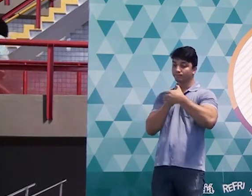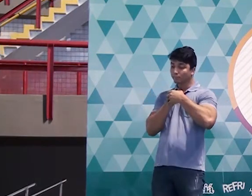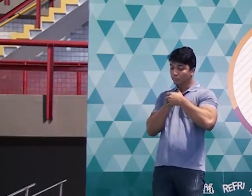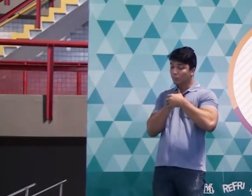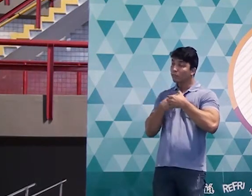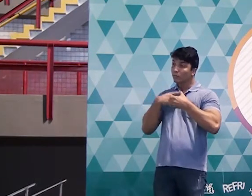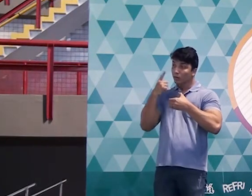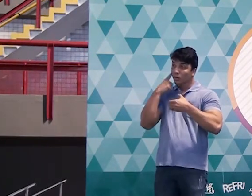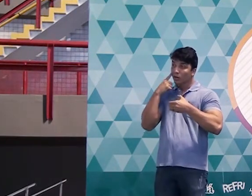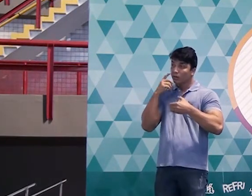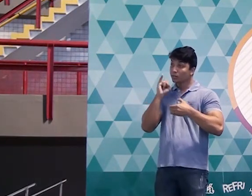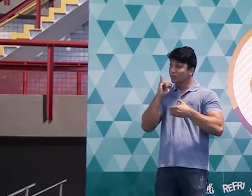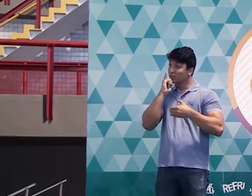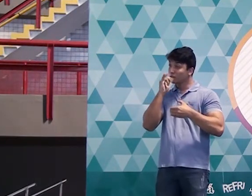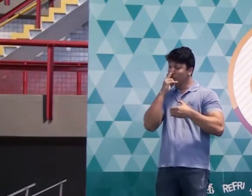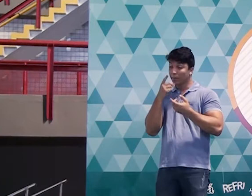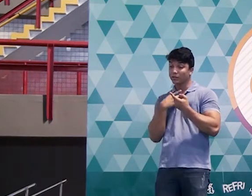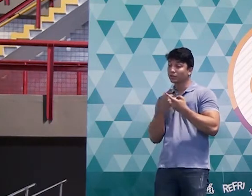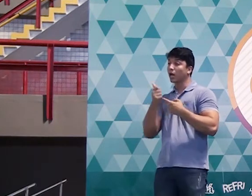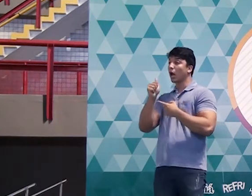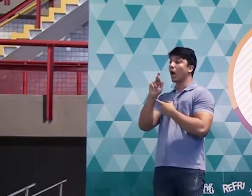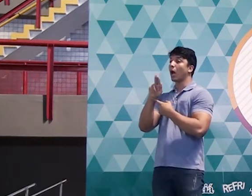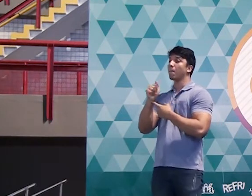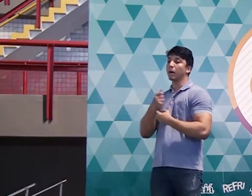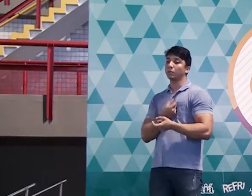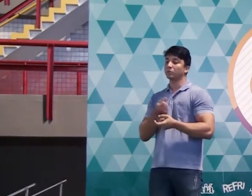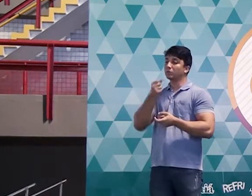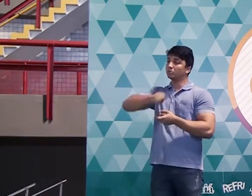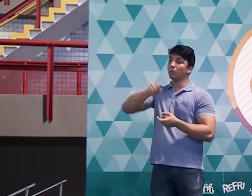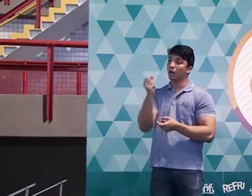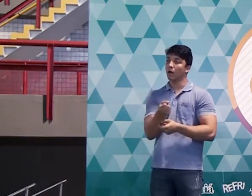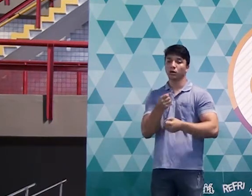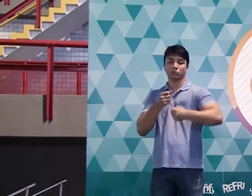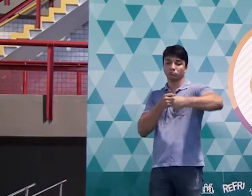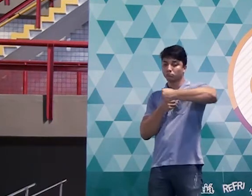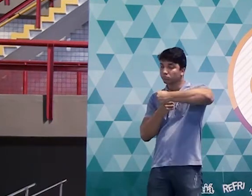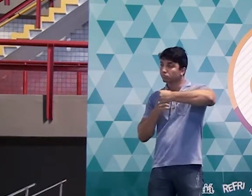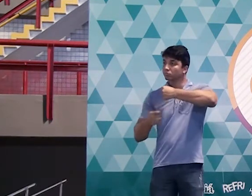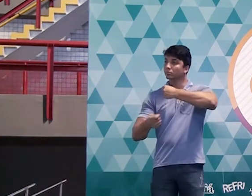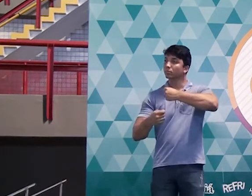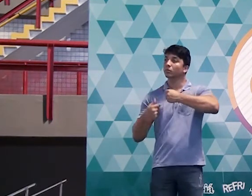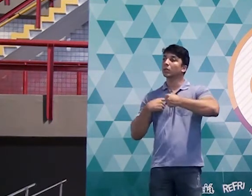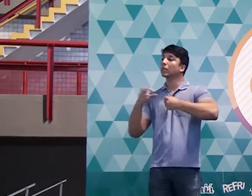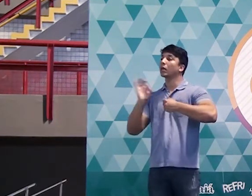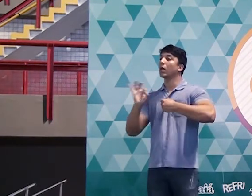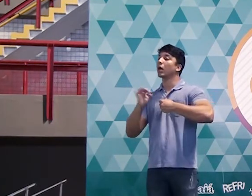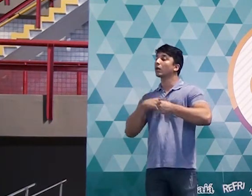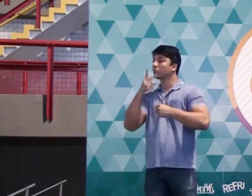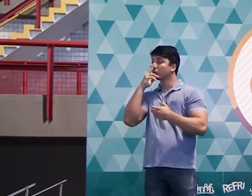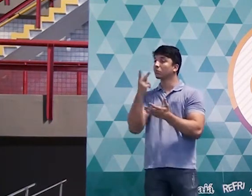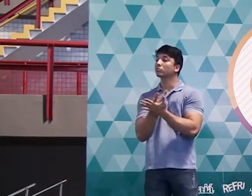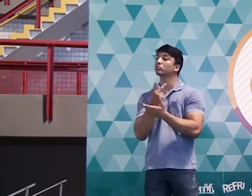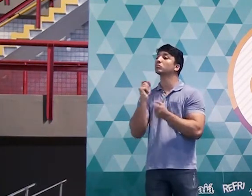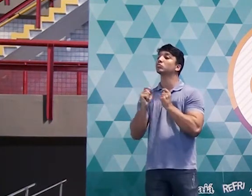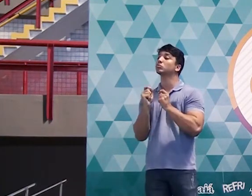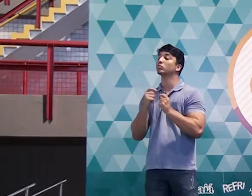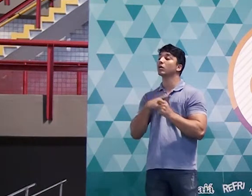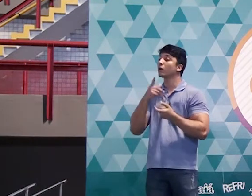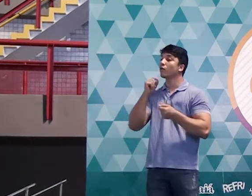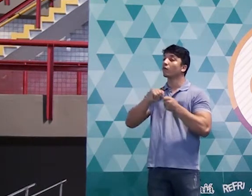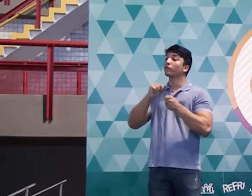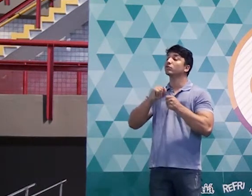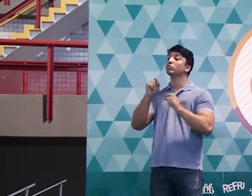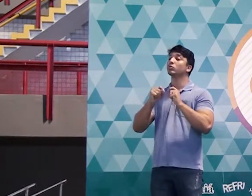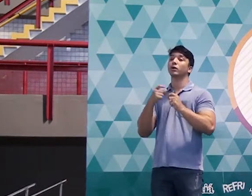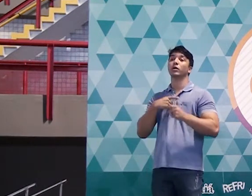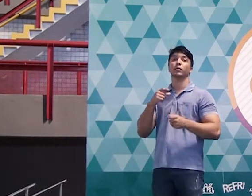não tivesse recursos de armas, qual é o primeiro local que tu constrói para se proteger? Qual é a primeira coisa que tu